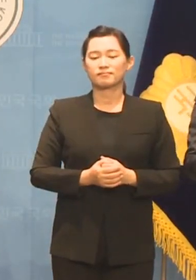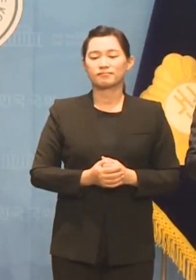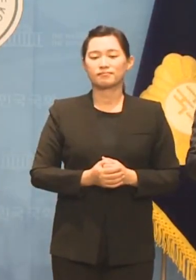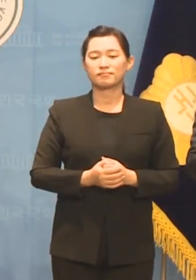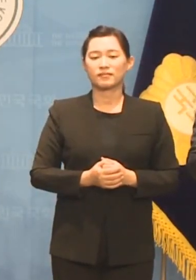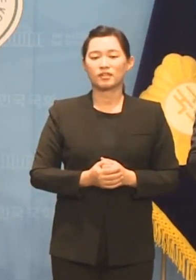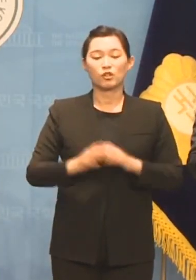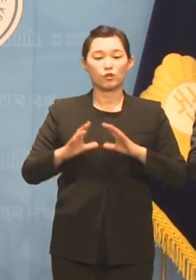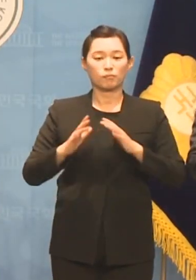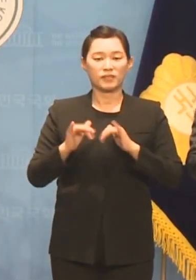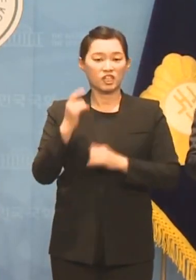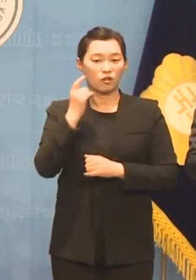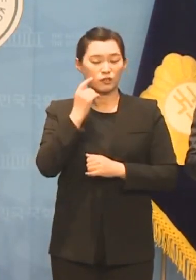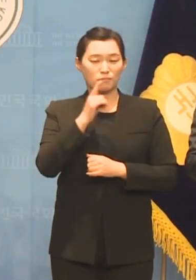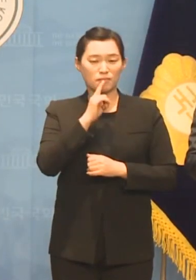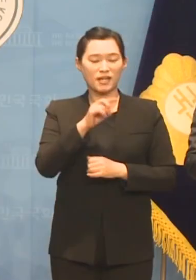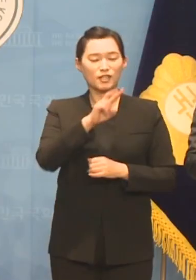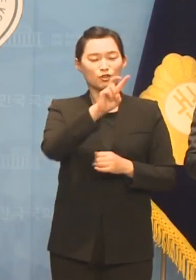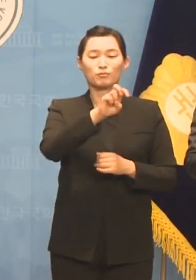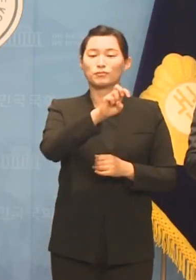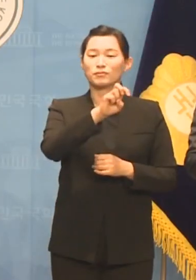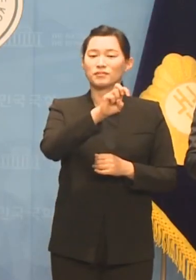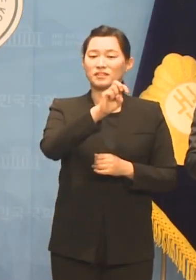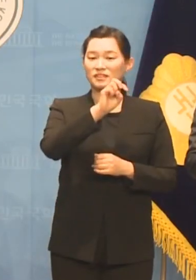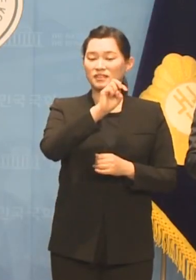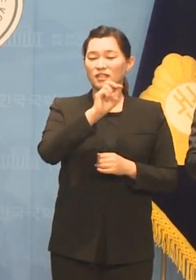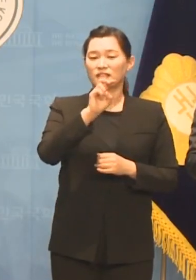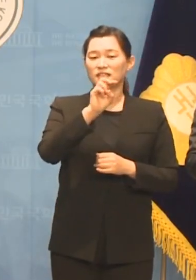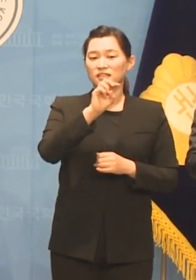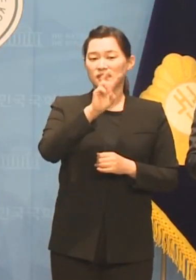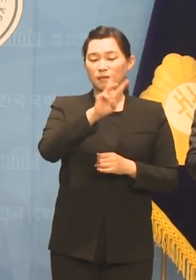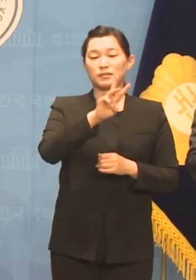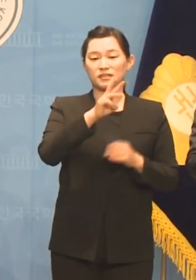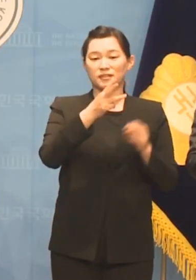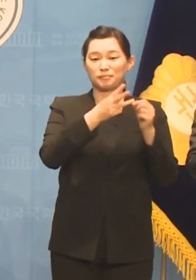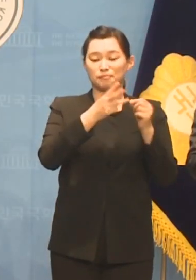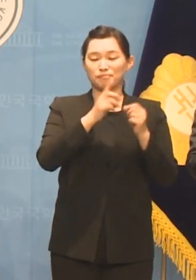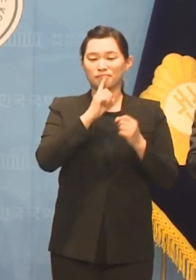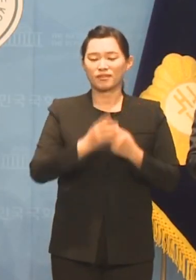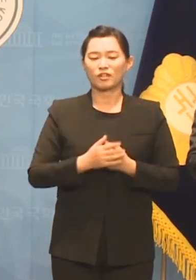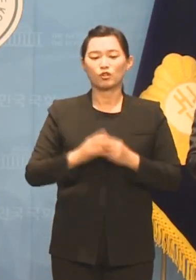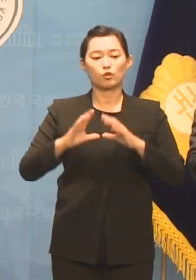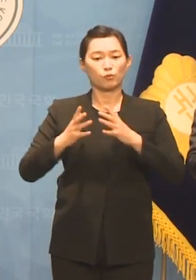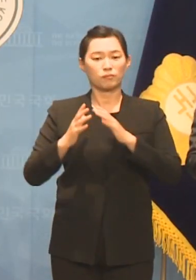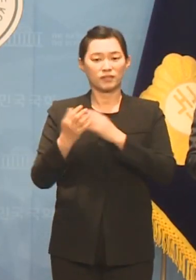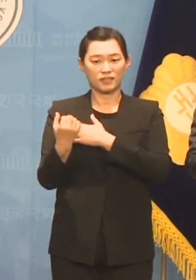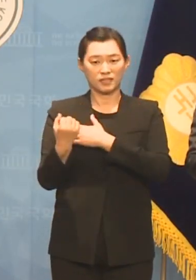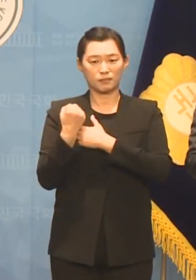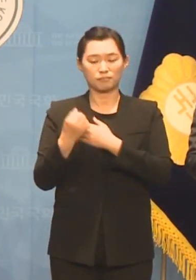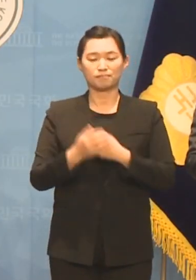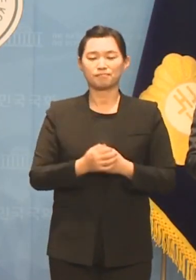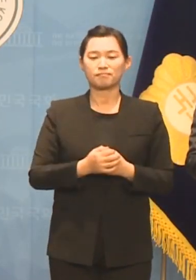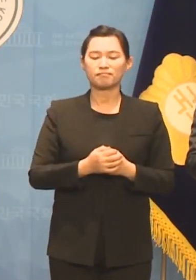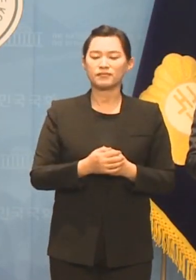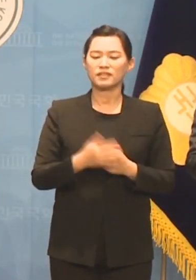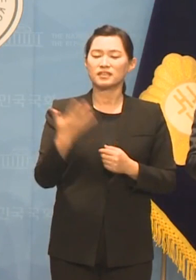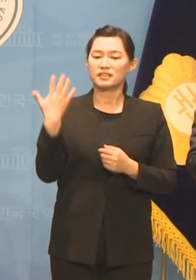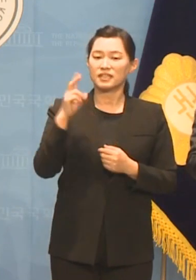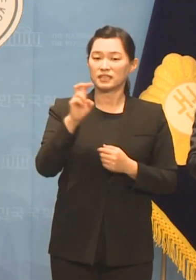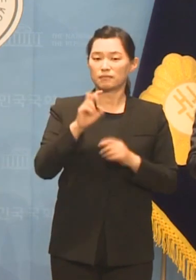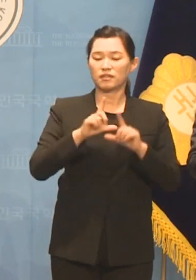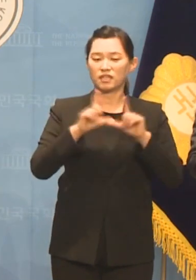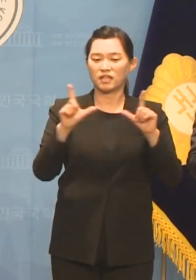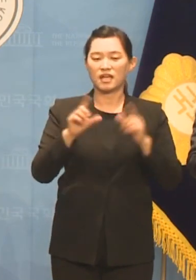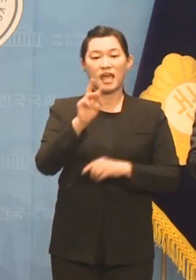네, 국민의힘 거짓말 시리즈 23번째 발표를 드리겠습니다. 국민의힘 호준석 대변인은 지난 20일 MBC